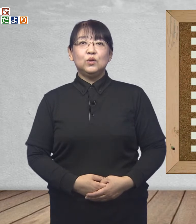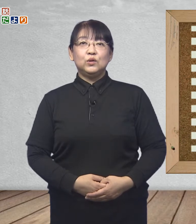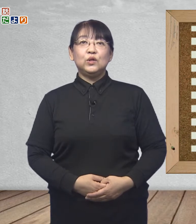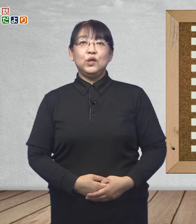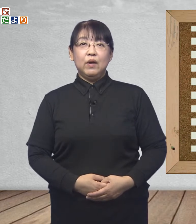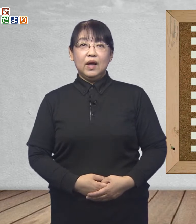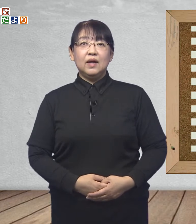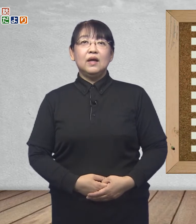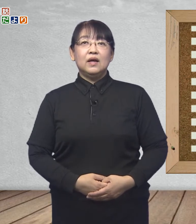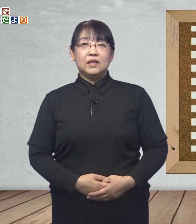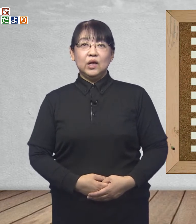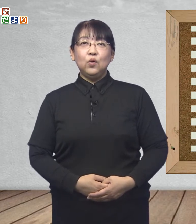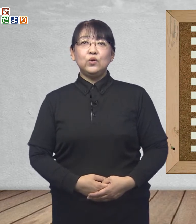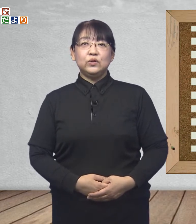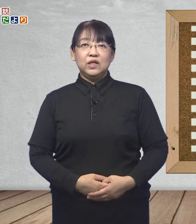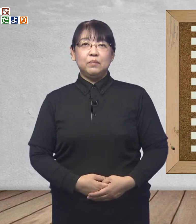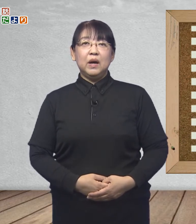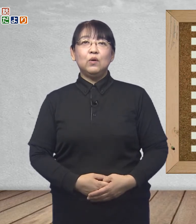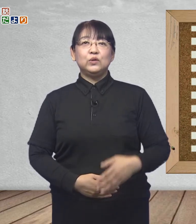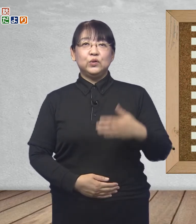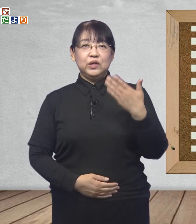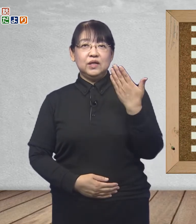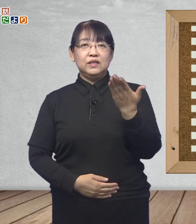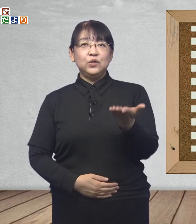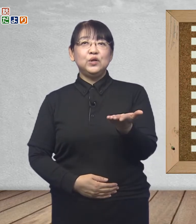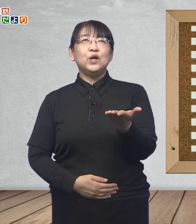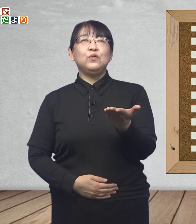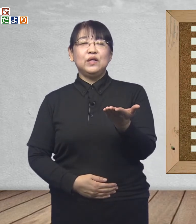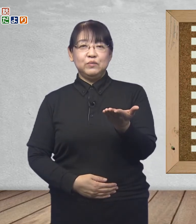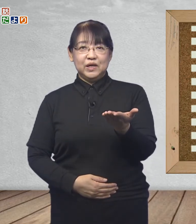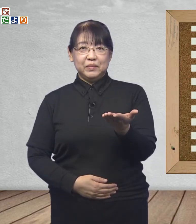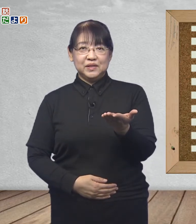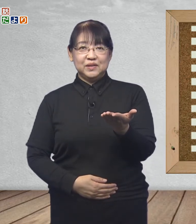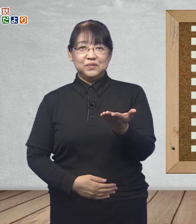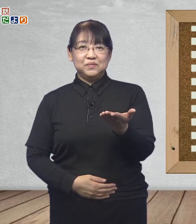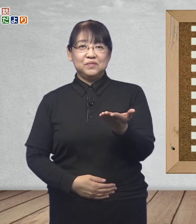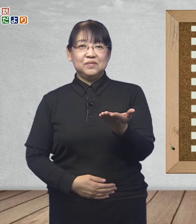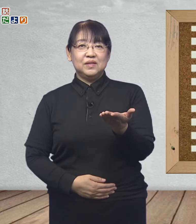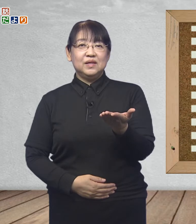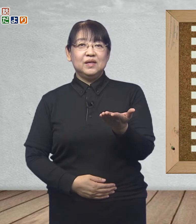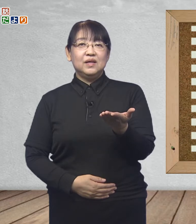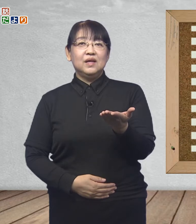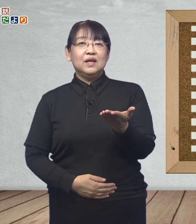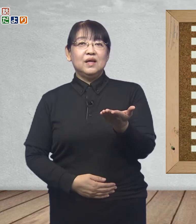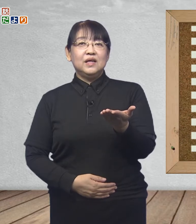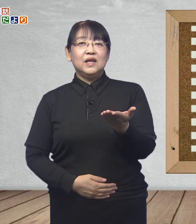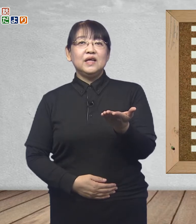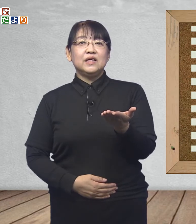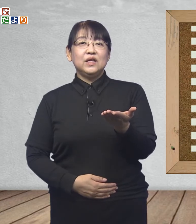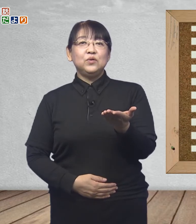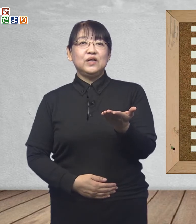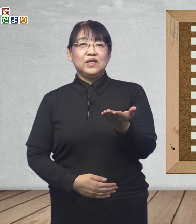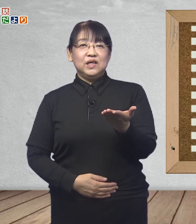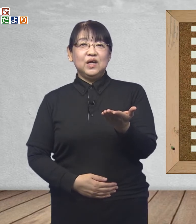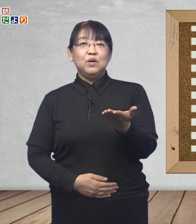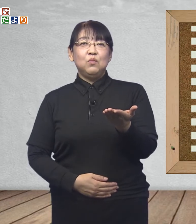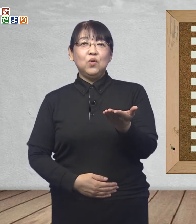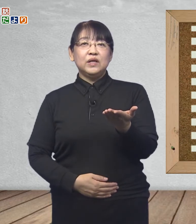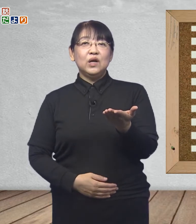薬は片方の手でパーを作り、手のひらを上に向けます。開いた手のひらにもう片方